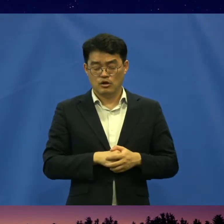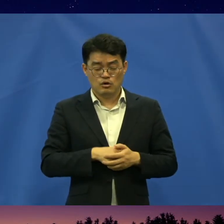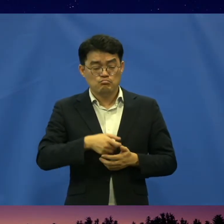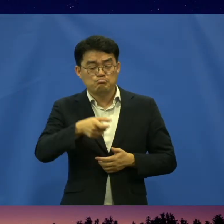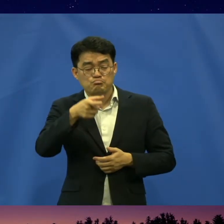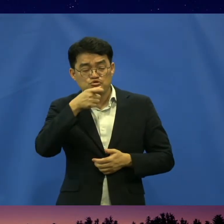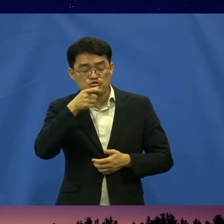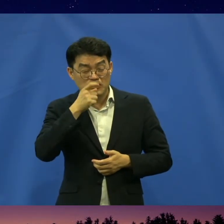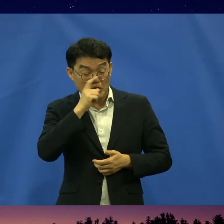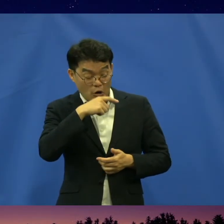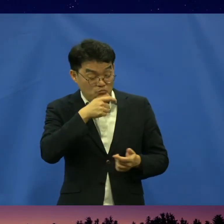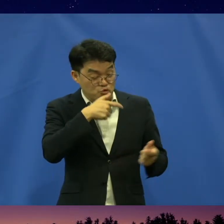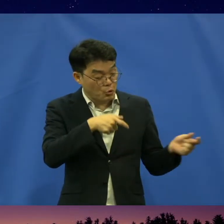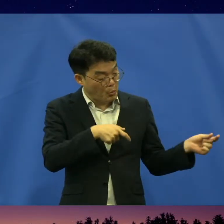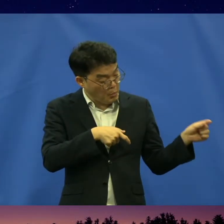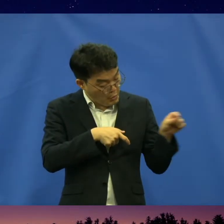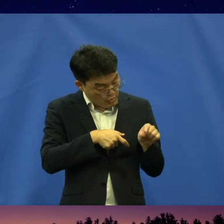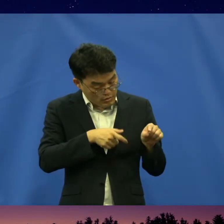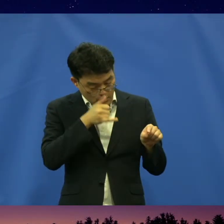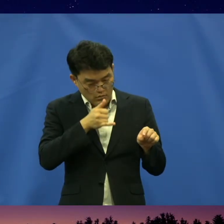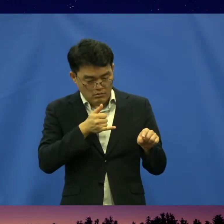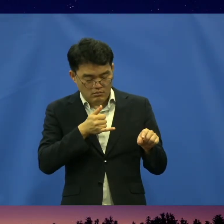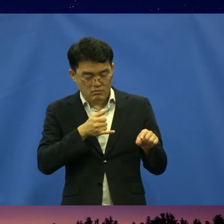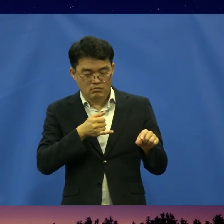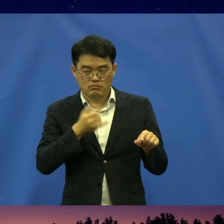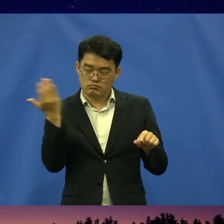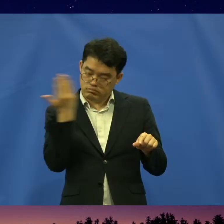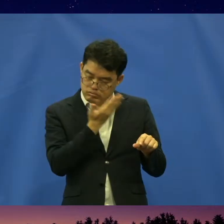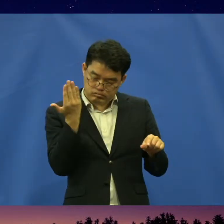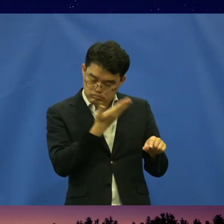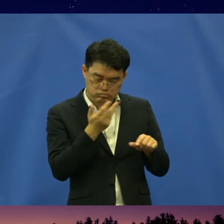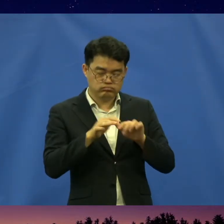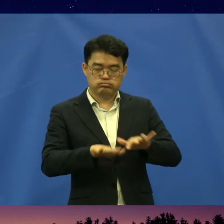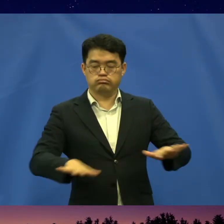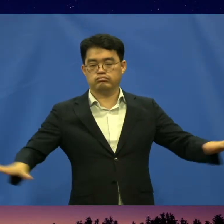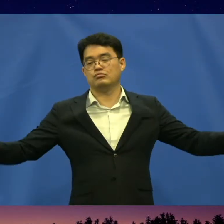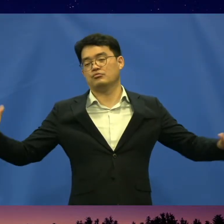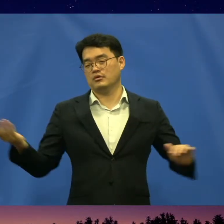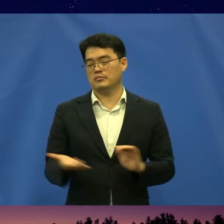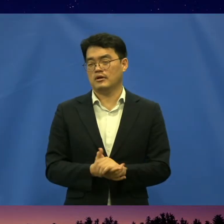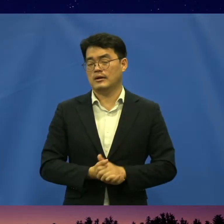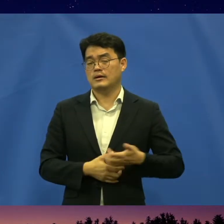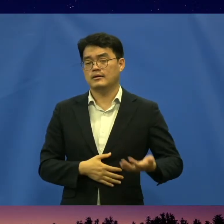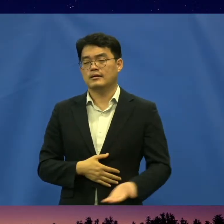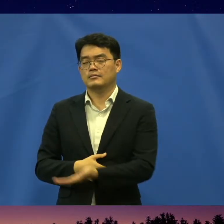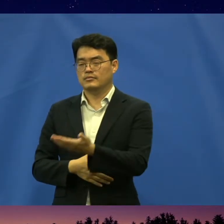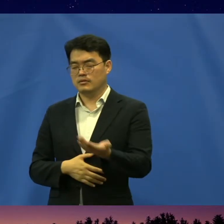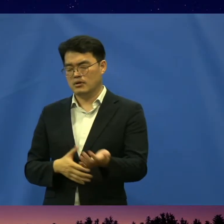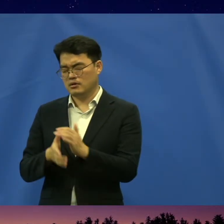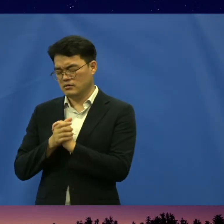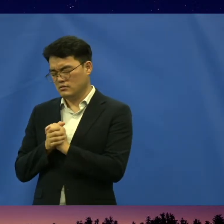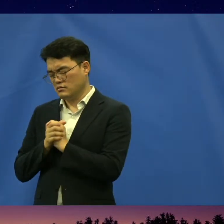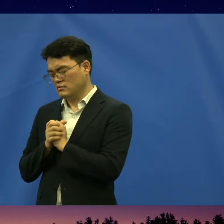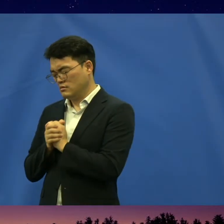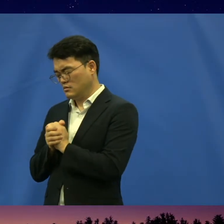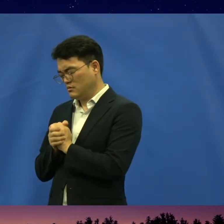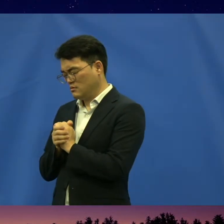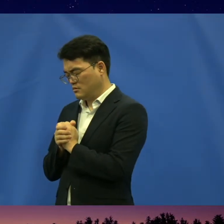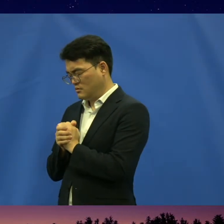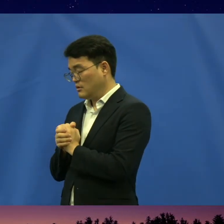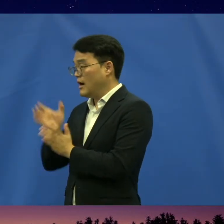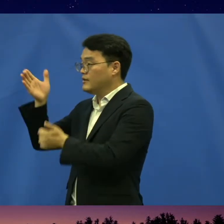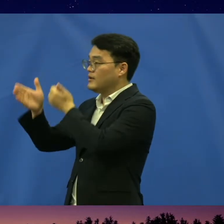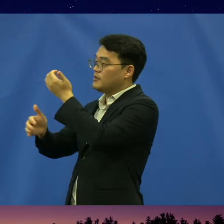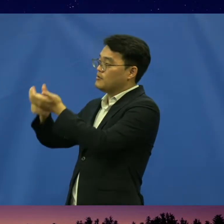여러분, 느헤미야는 기도예요. 기도를 통하여 하나님과의 관계 속에 자신이 해야 될 목표를 잃어버리지